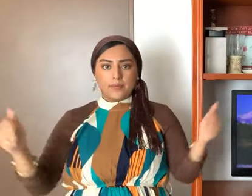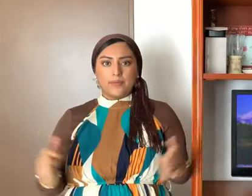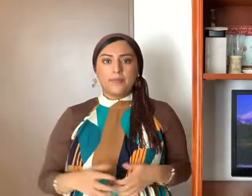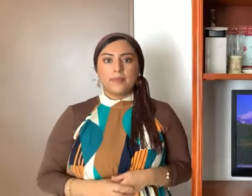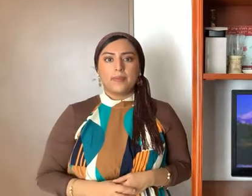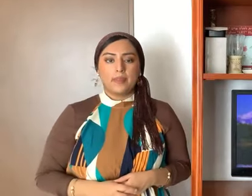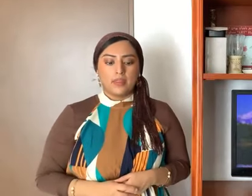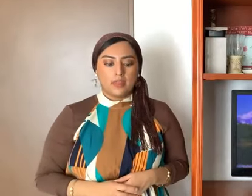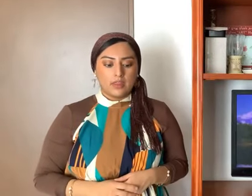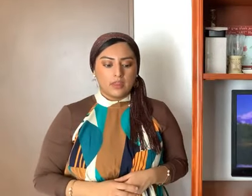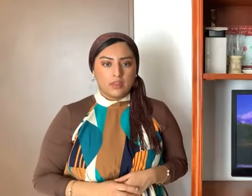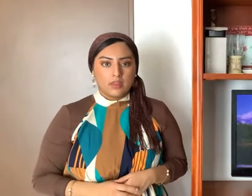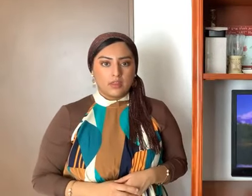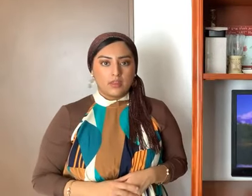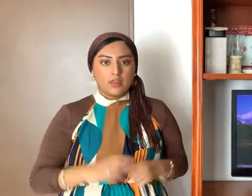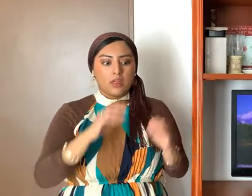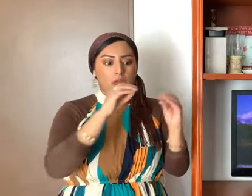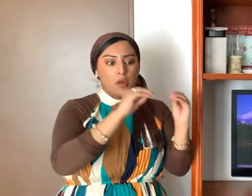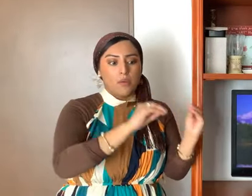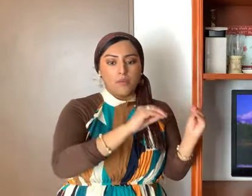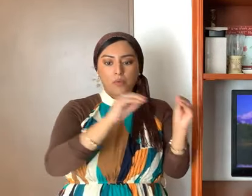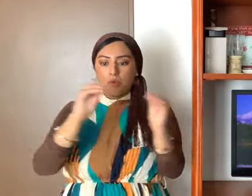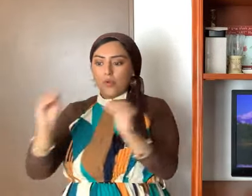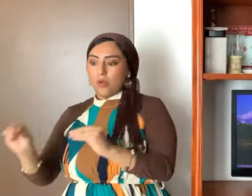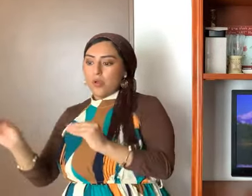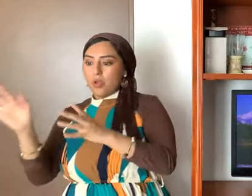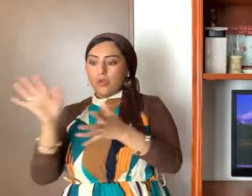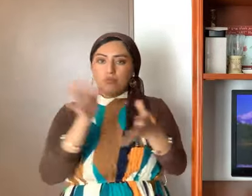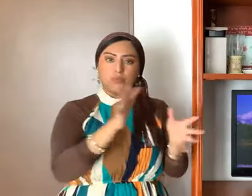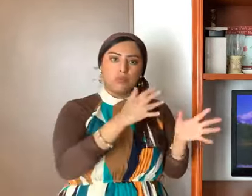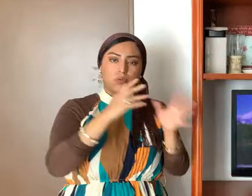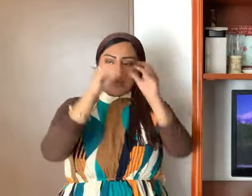Los aventarás y los llevará el viento y los